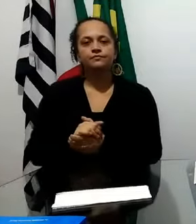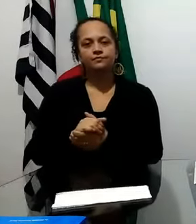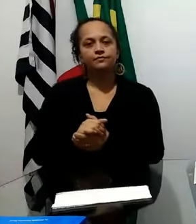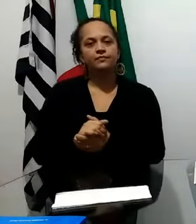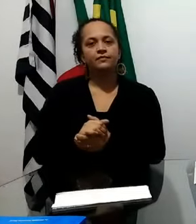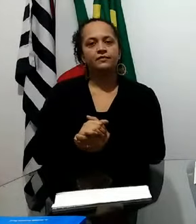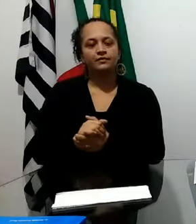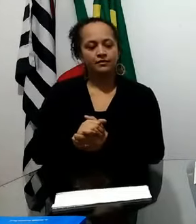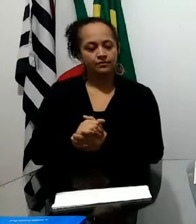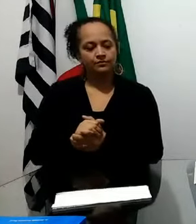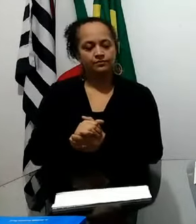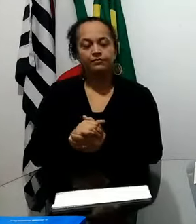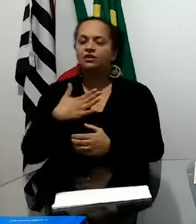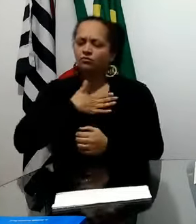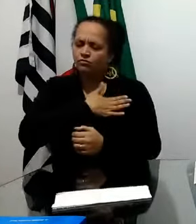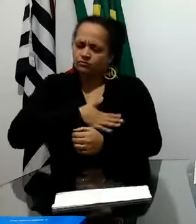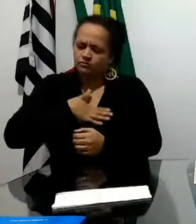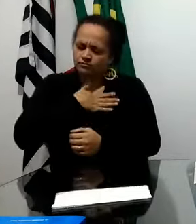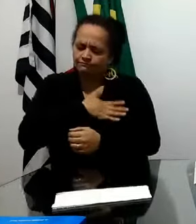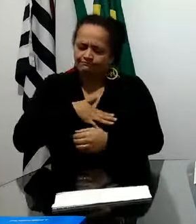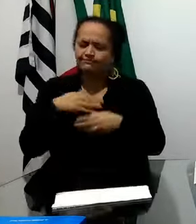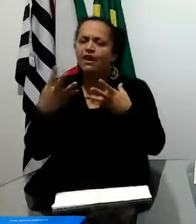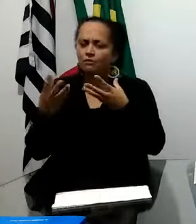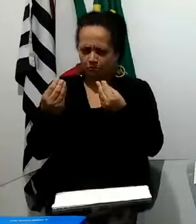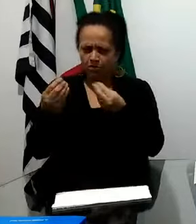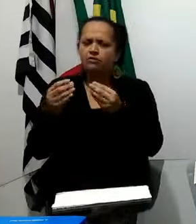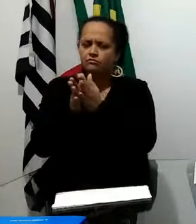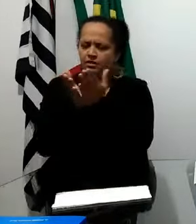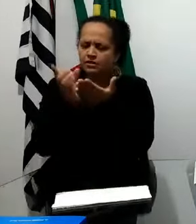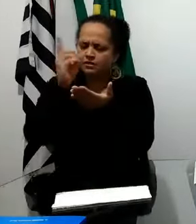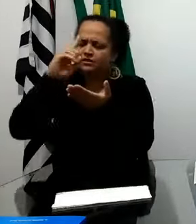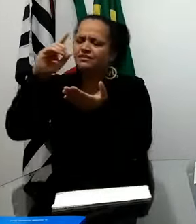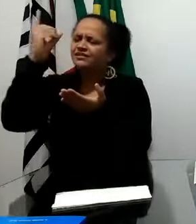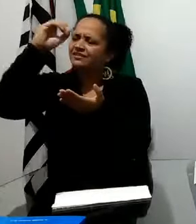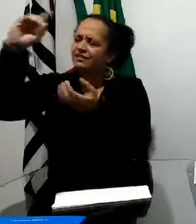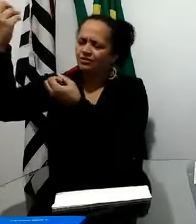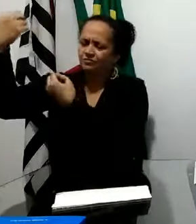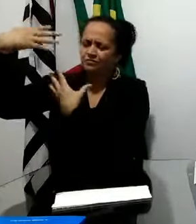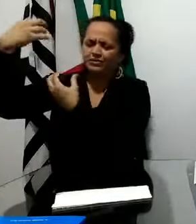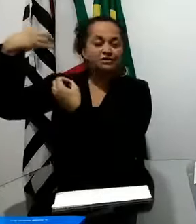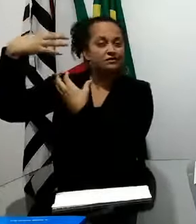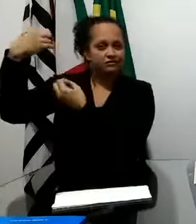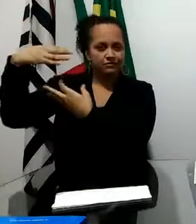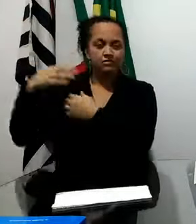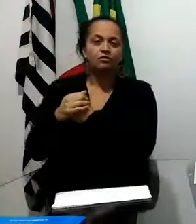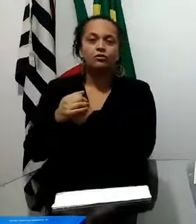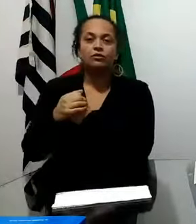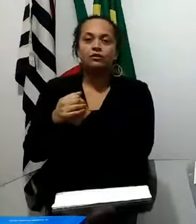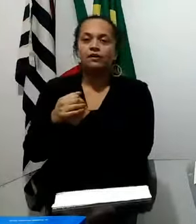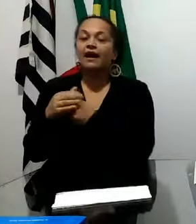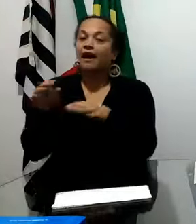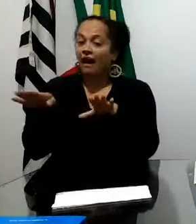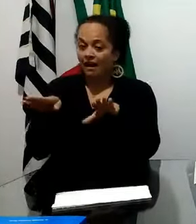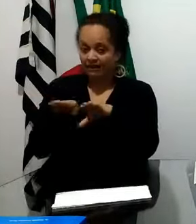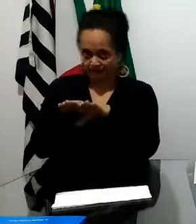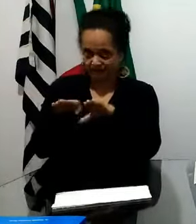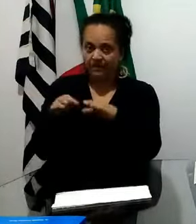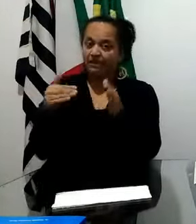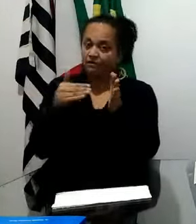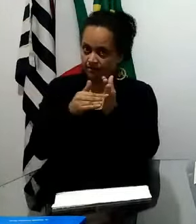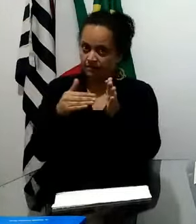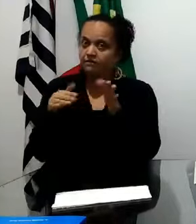versículo, eu gostei muito dele, eu fui ministrada pelo Senhor por ele, até mesmo através de um livro que eu li, na